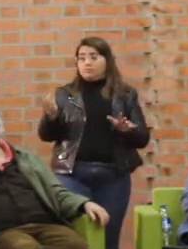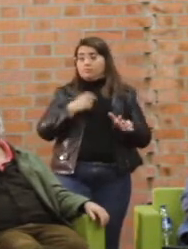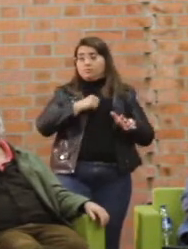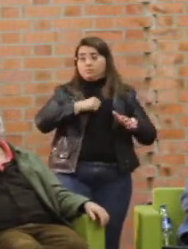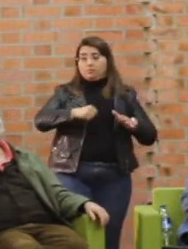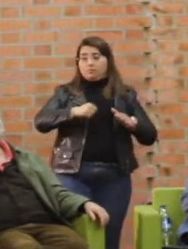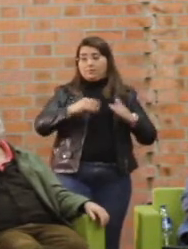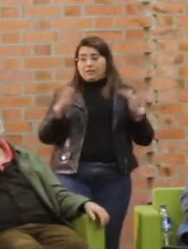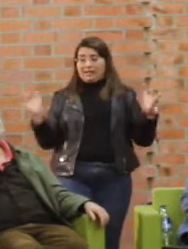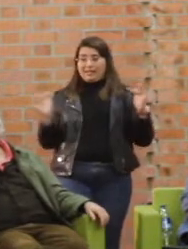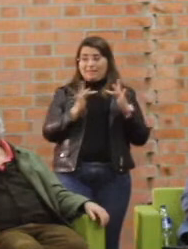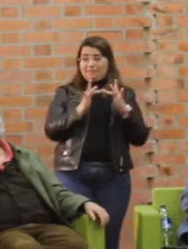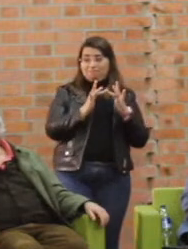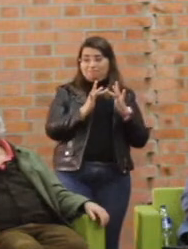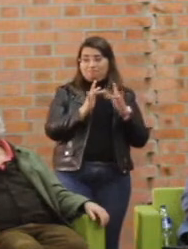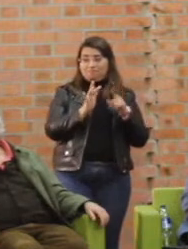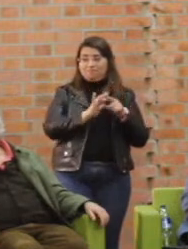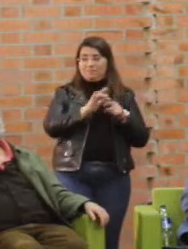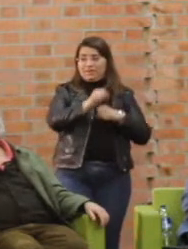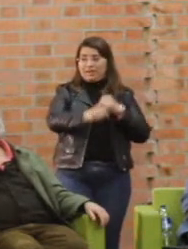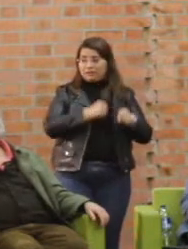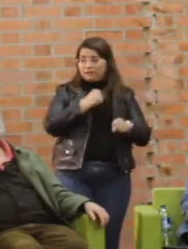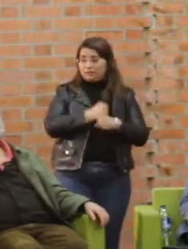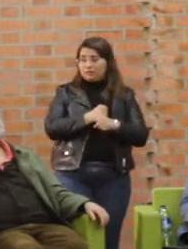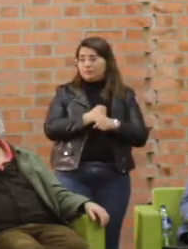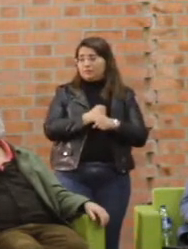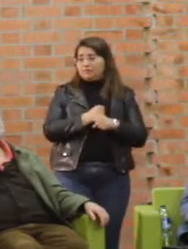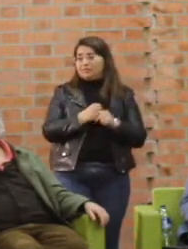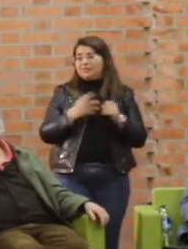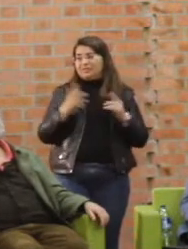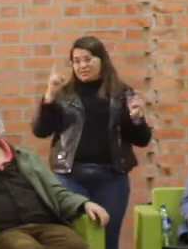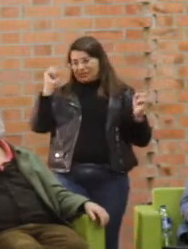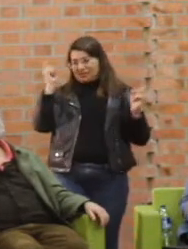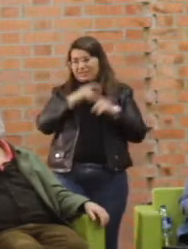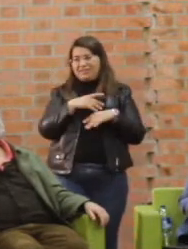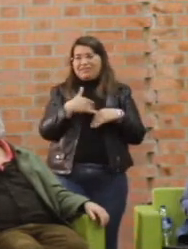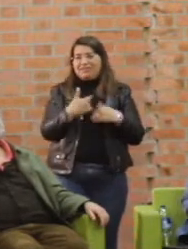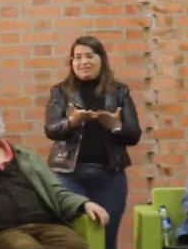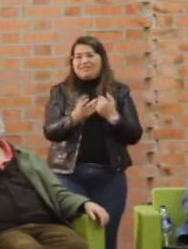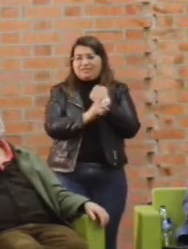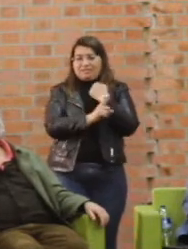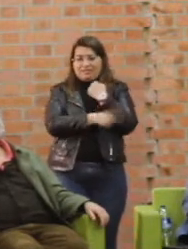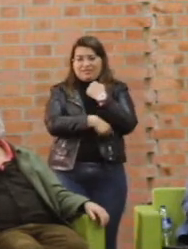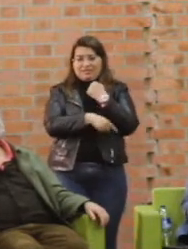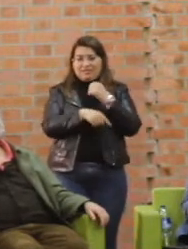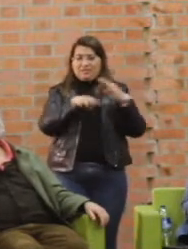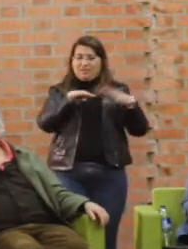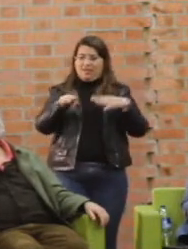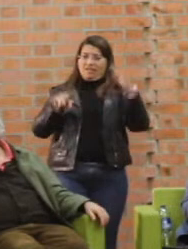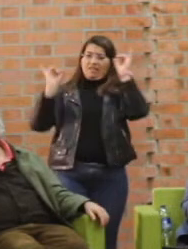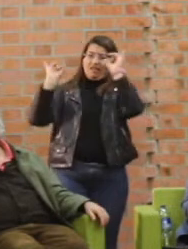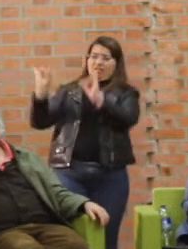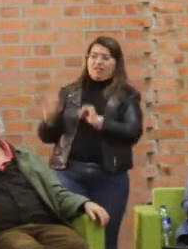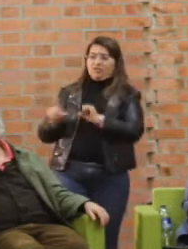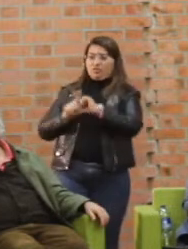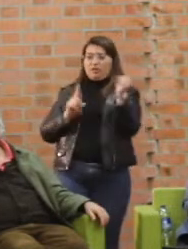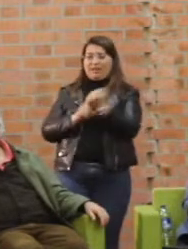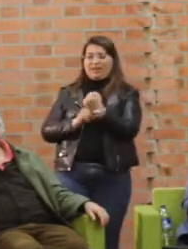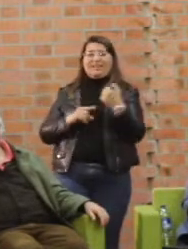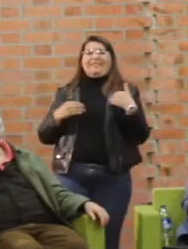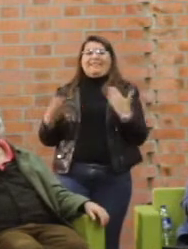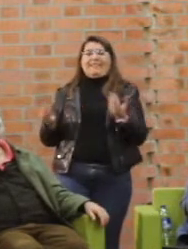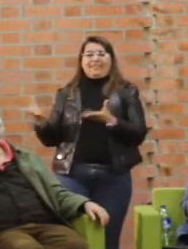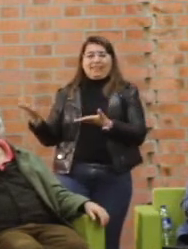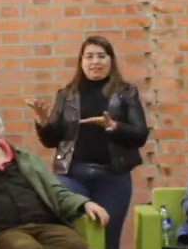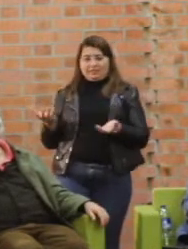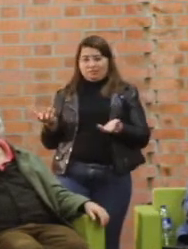de justamente indagar Sobre qué es lo que se castiga socialmente qué es lo que castigamos socialmente si